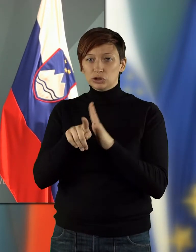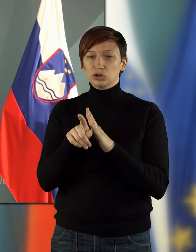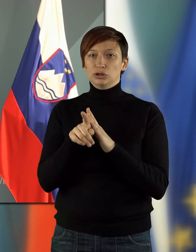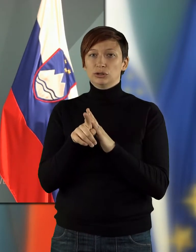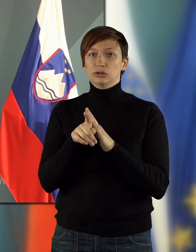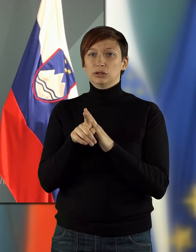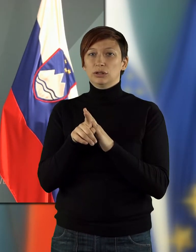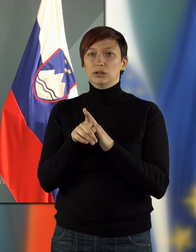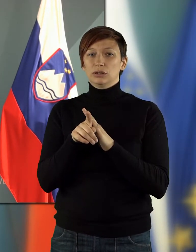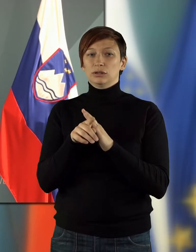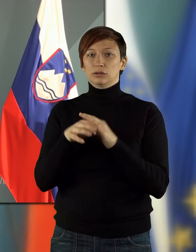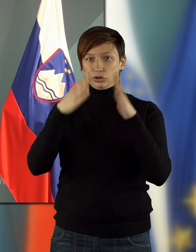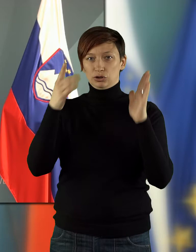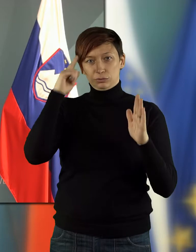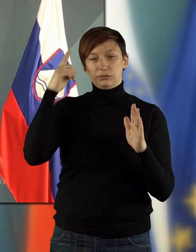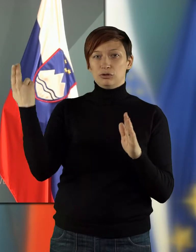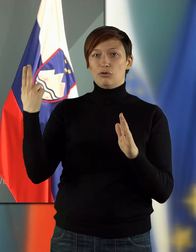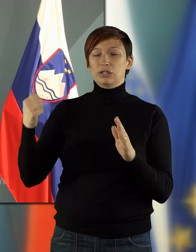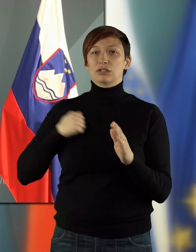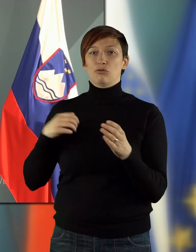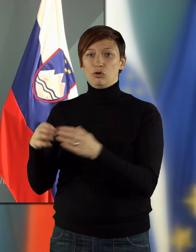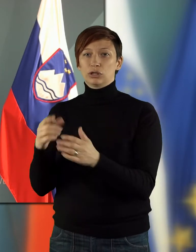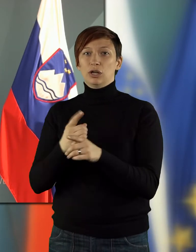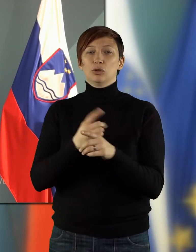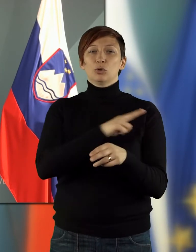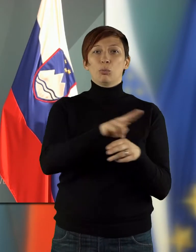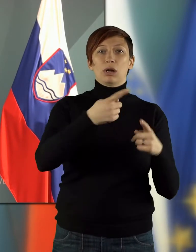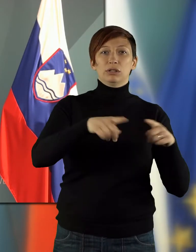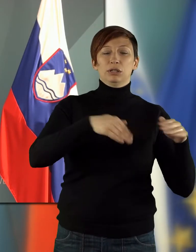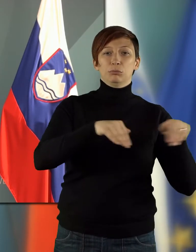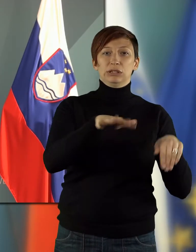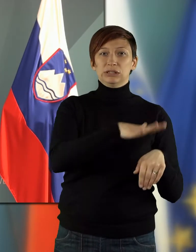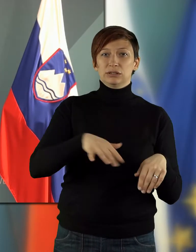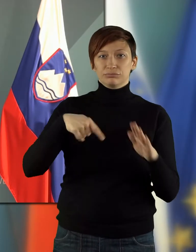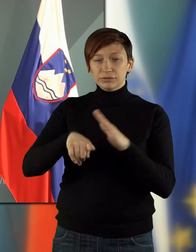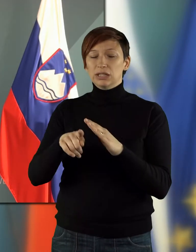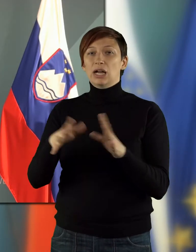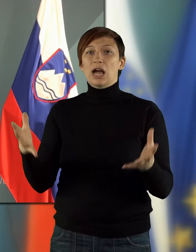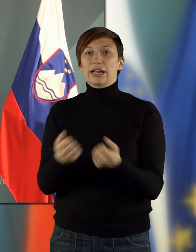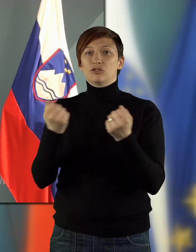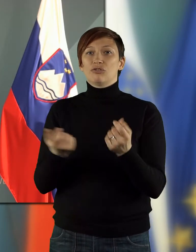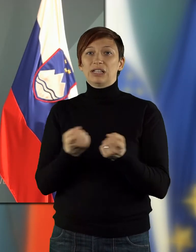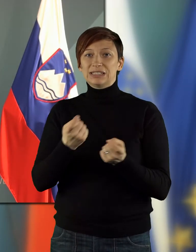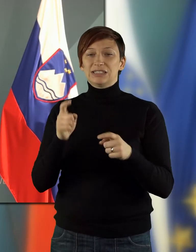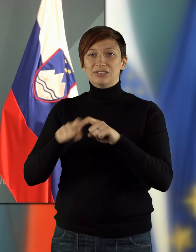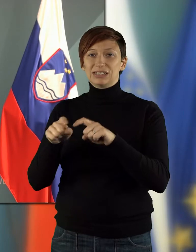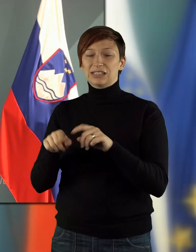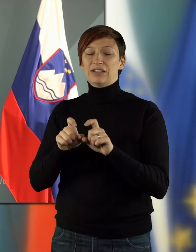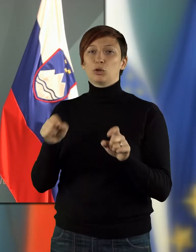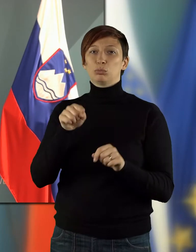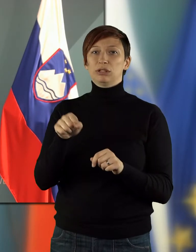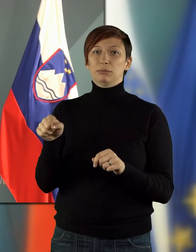v hiši, pod hišo menim tako Slovensko vojsko, kot tudi upravni del ministrstva, reševati zadeve,